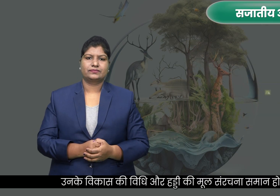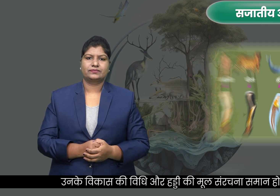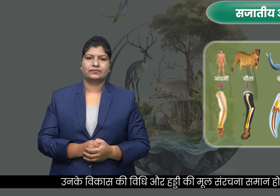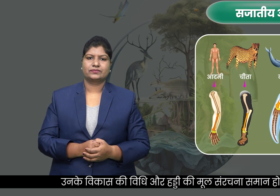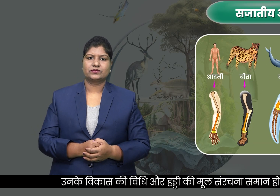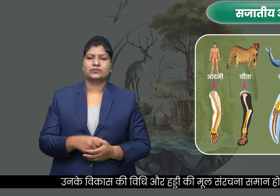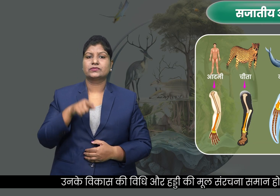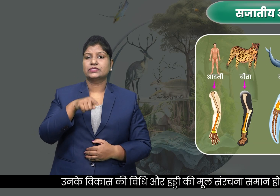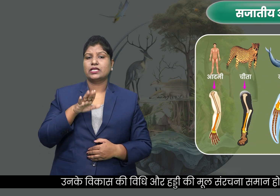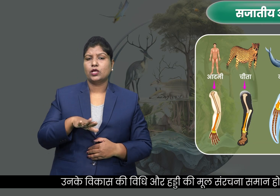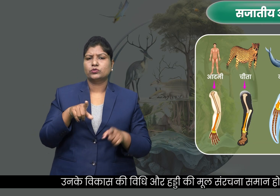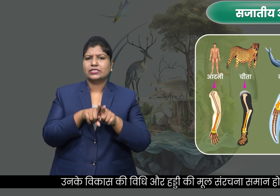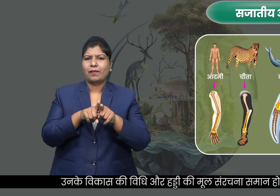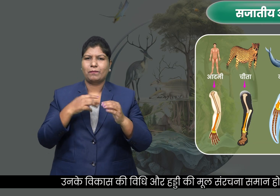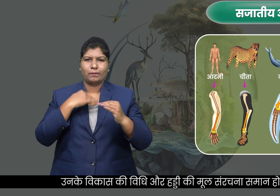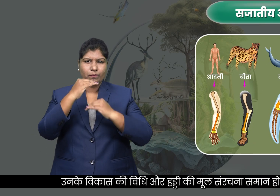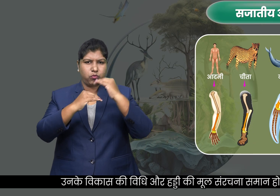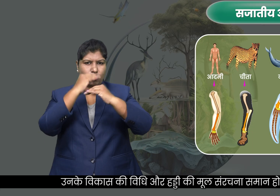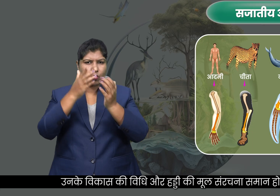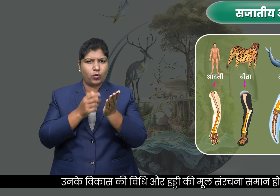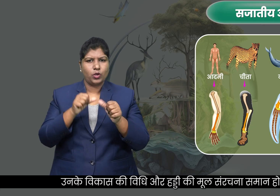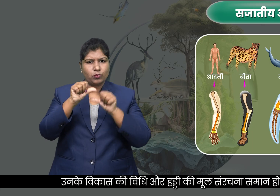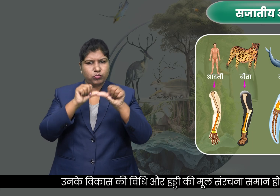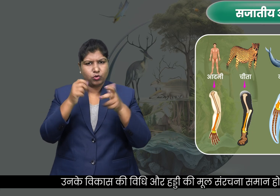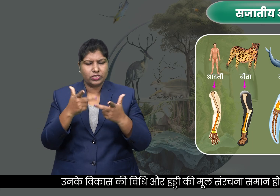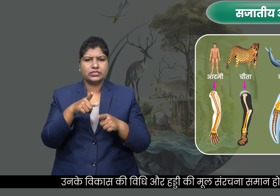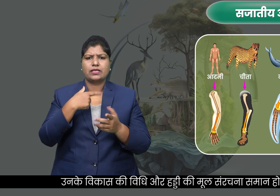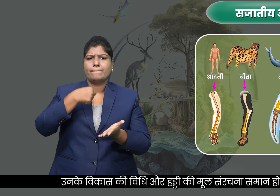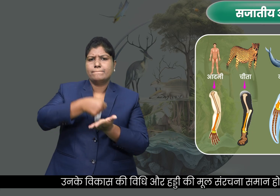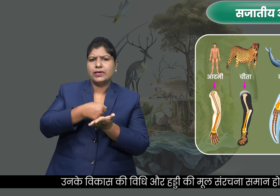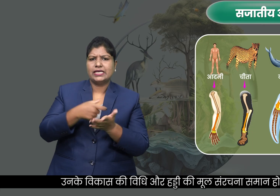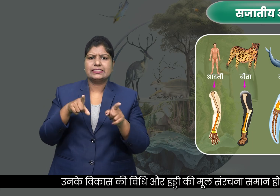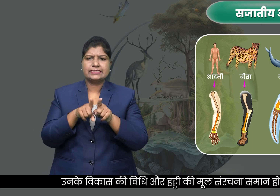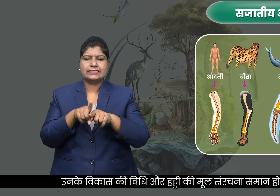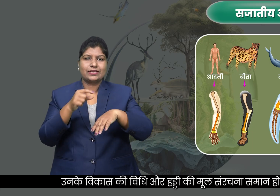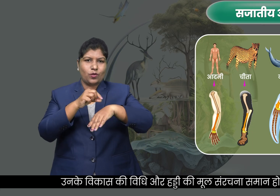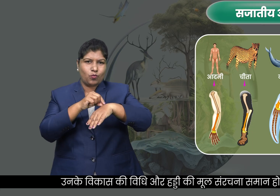उनके विकास की विधि और हड्डी की मूल संरचना समान होती है।